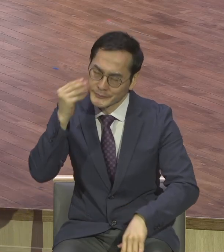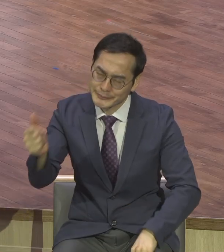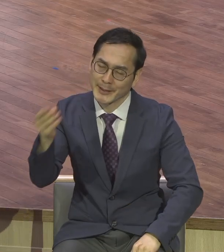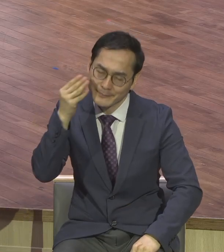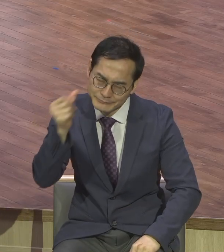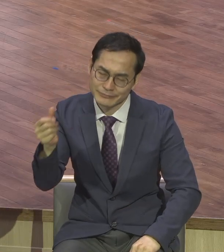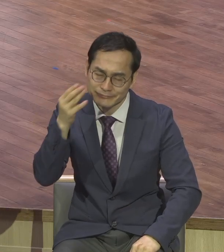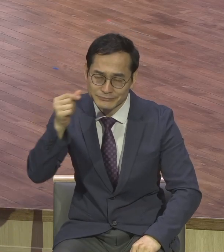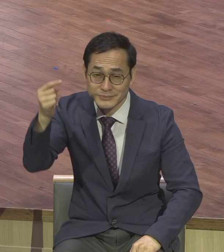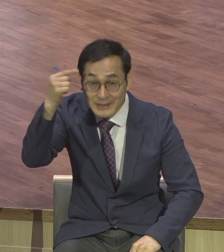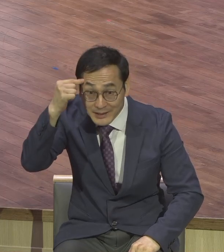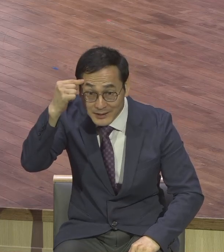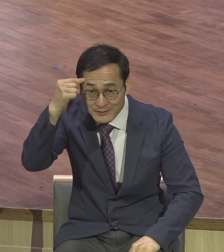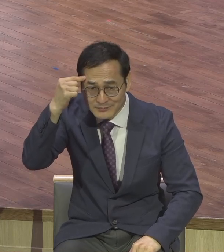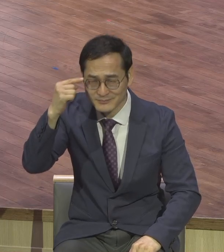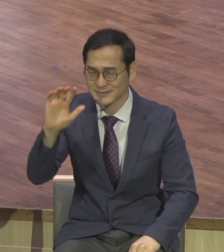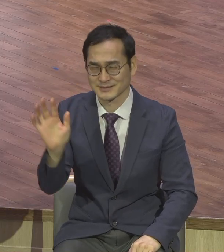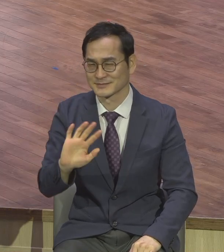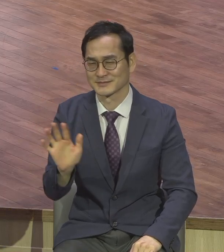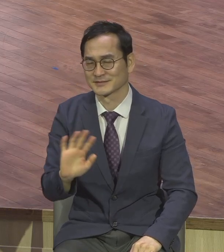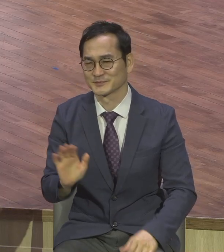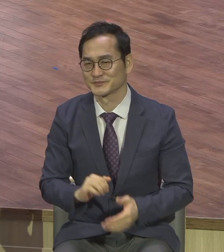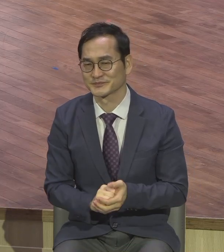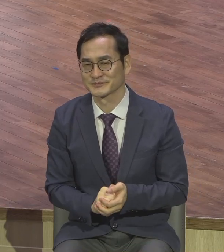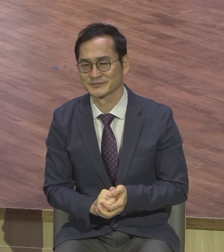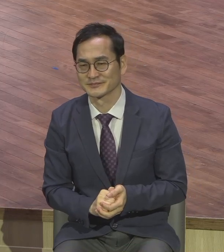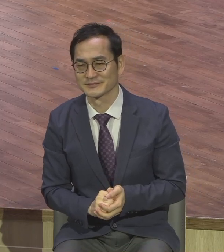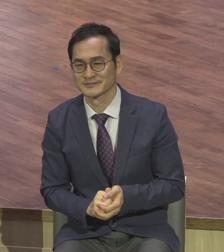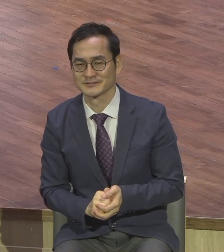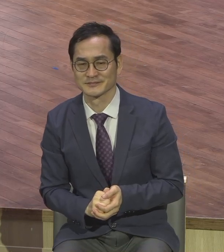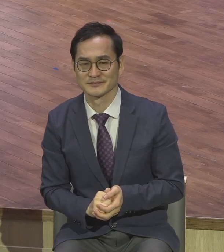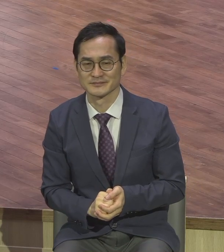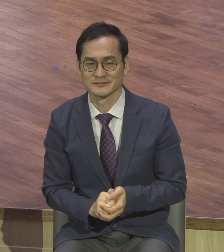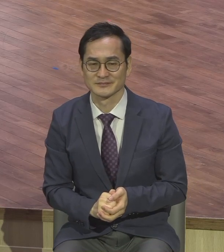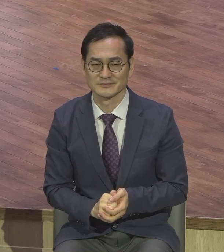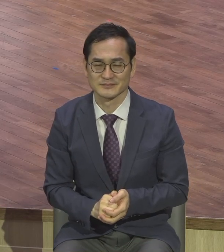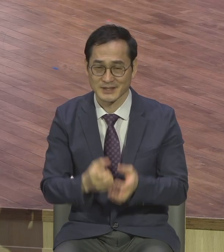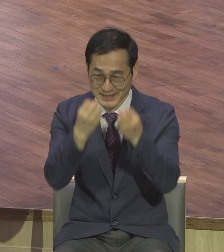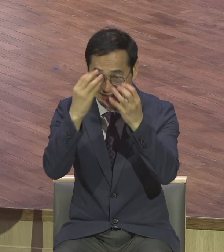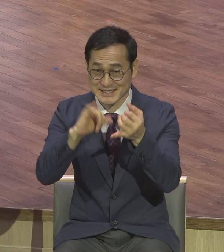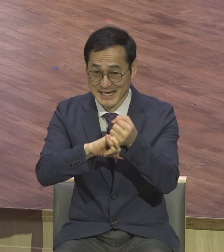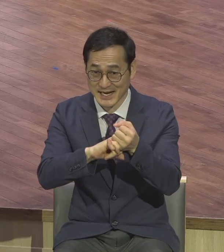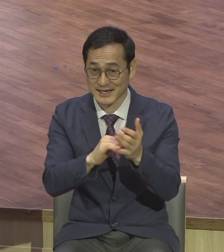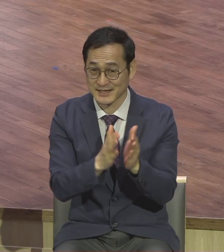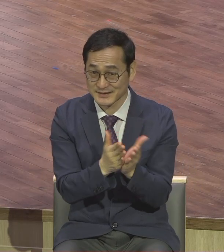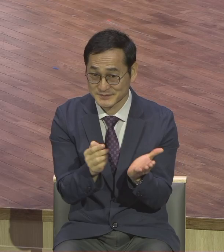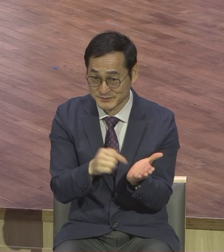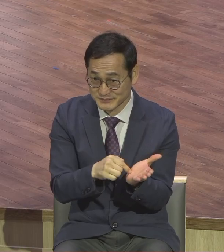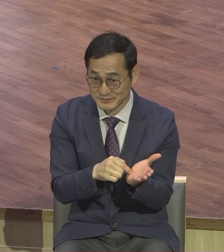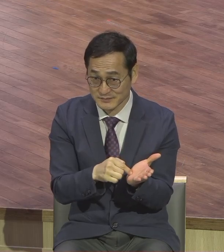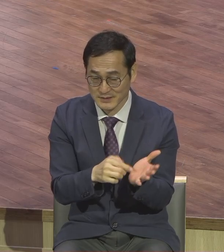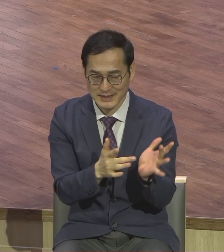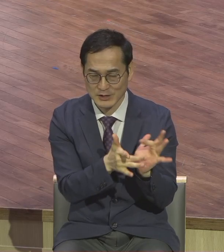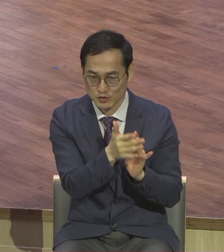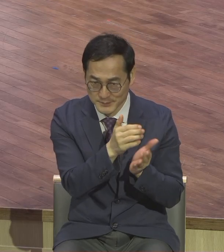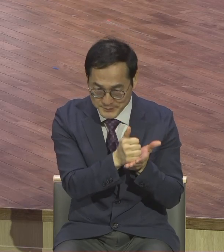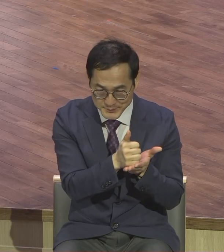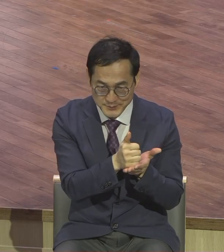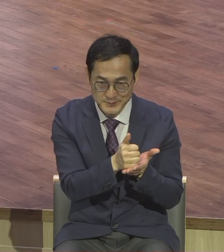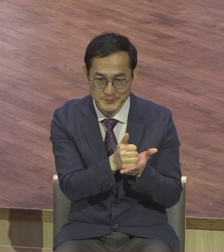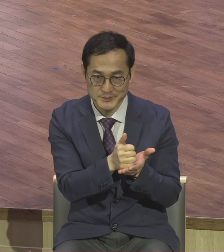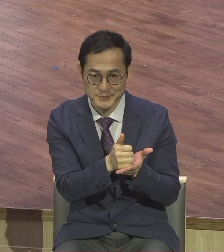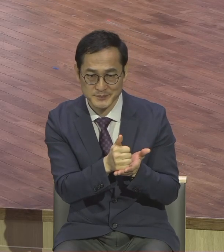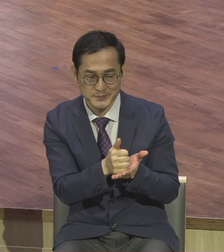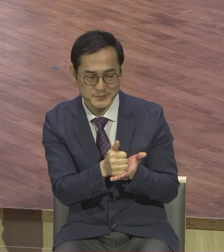천만의 말씀입니다. 신약에 예수님부터 시작해서 머리 들 것도 없을 만큼 어떤 놈이로